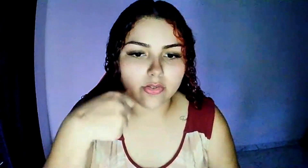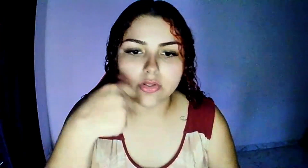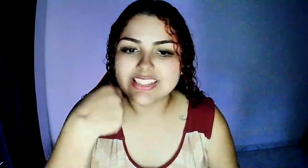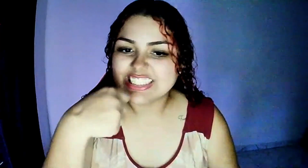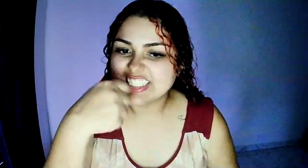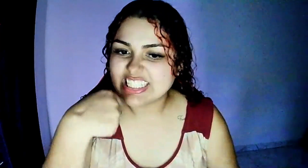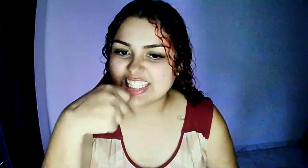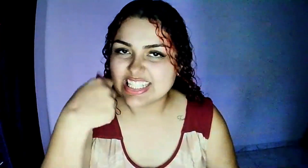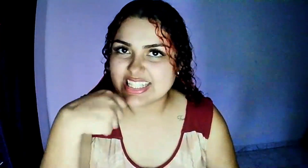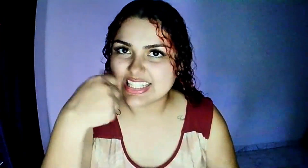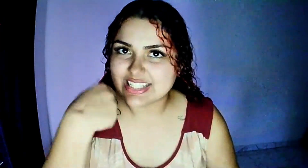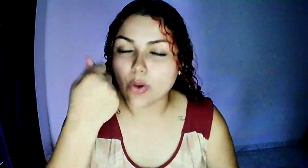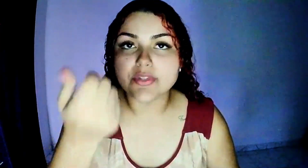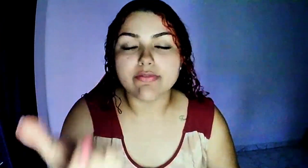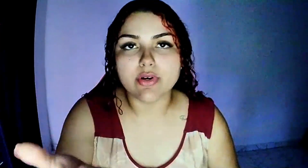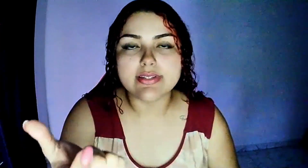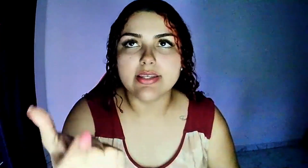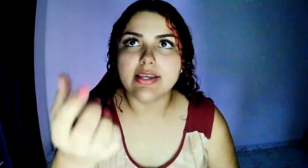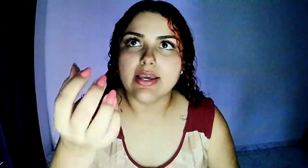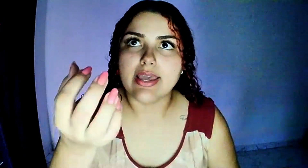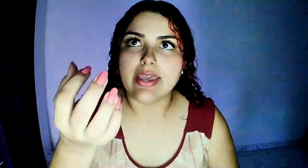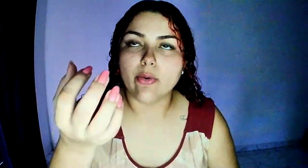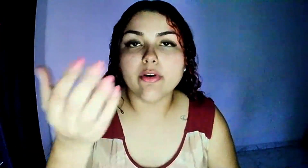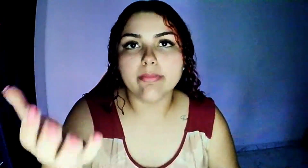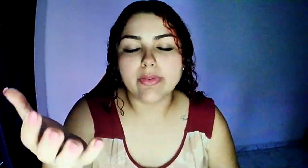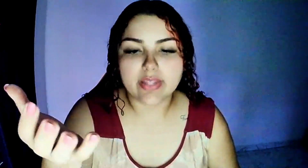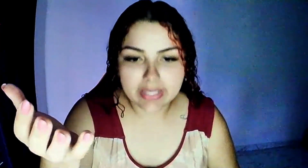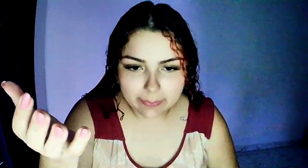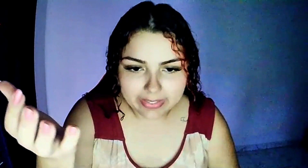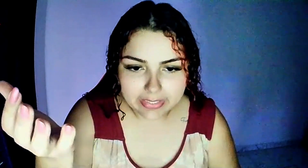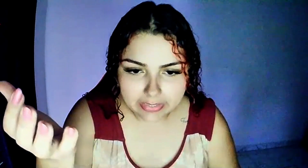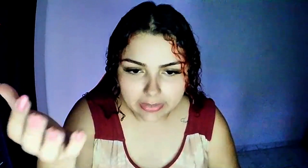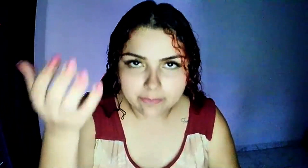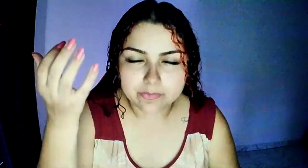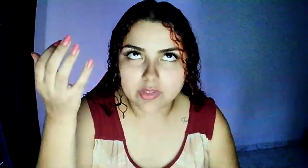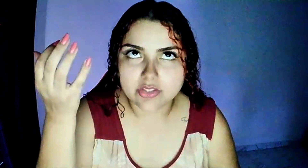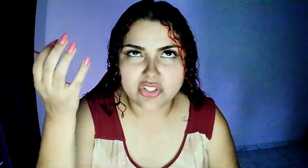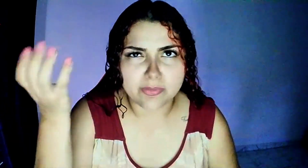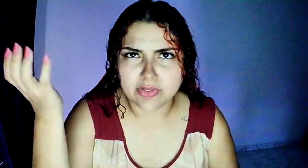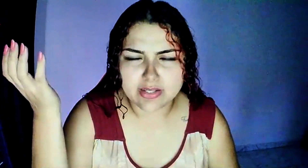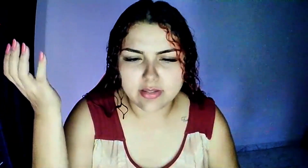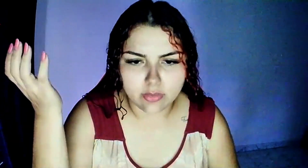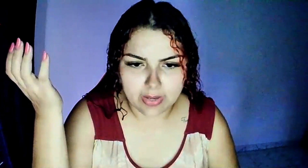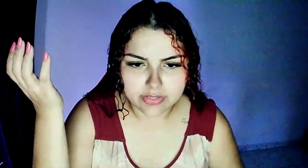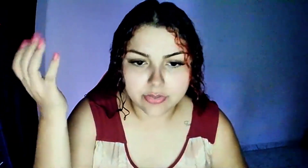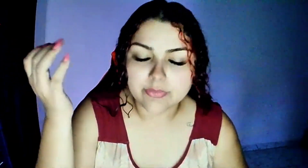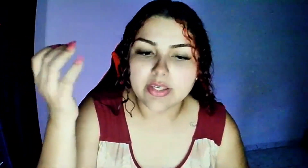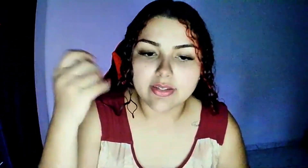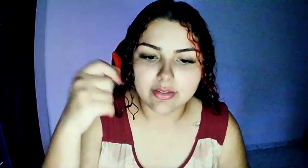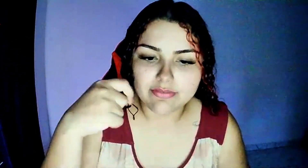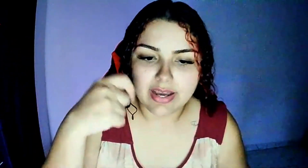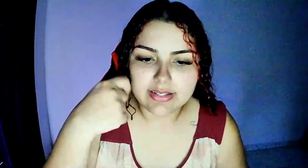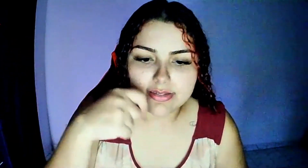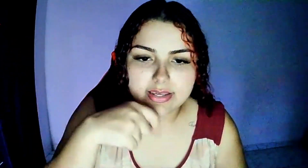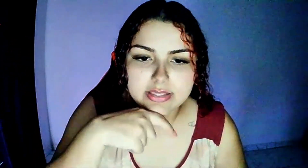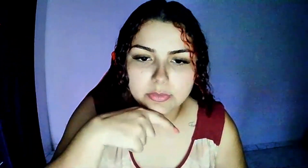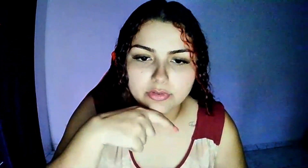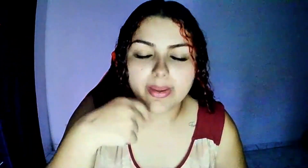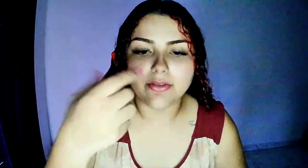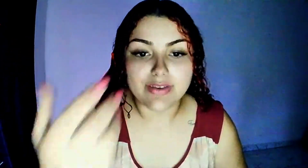rodando como se fosse um movimento daquela maquininha de obturação, eu acho, que faz esse movimento, faz